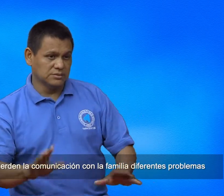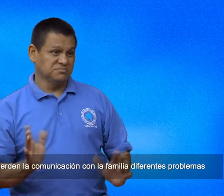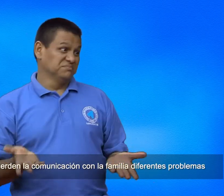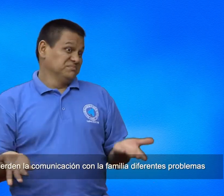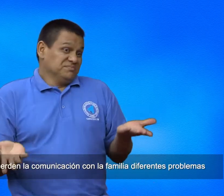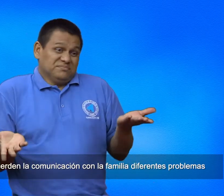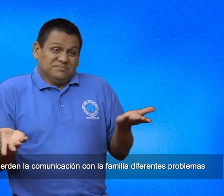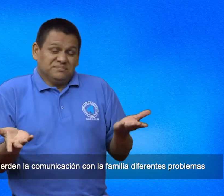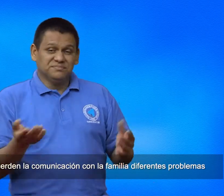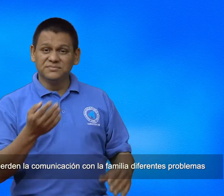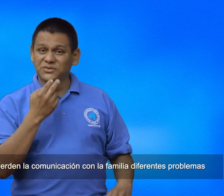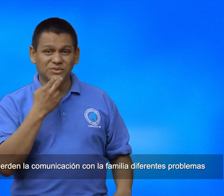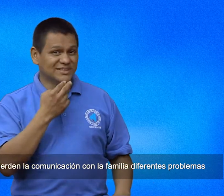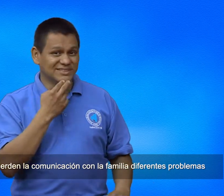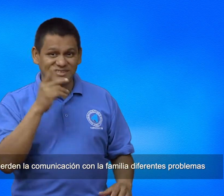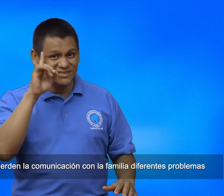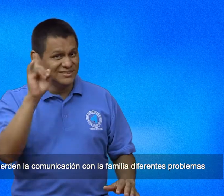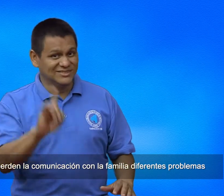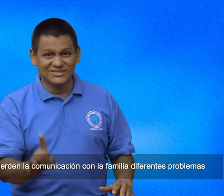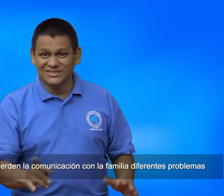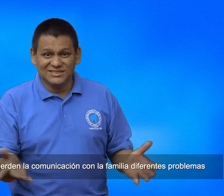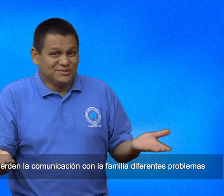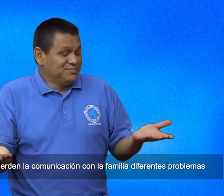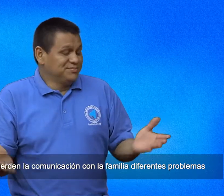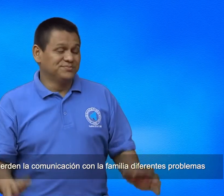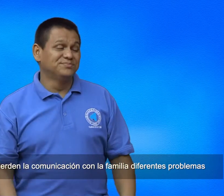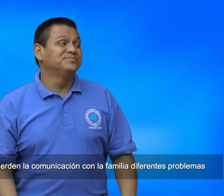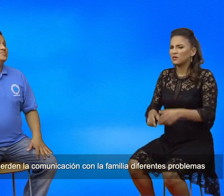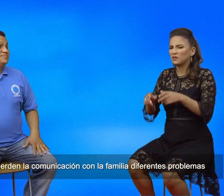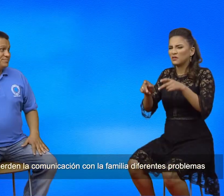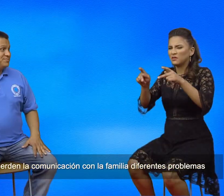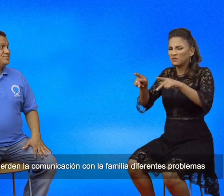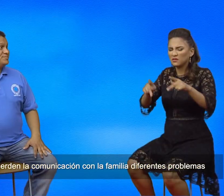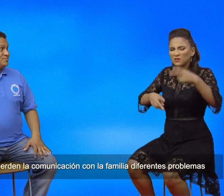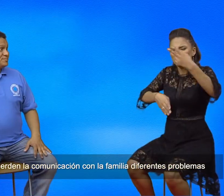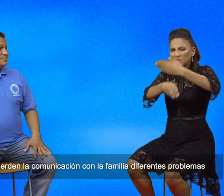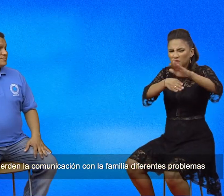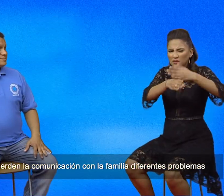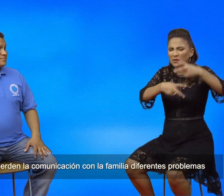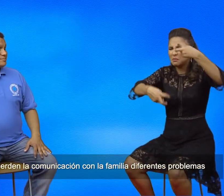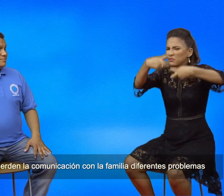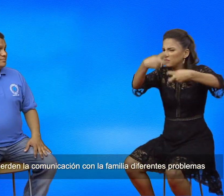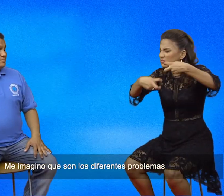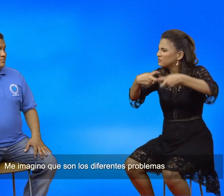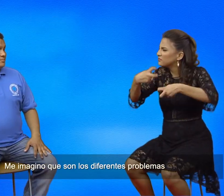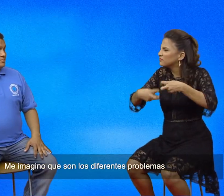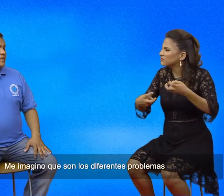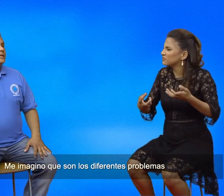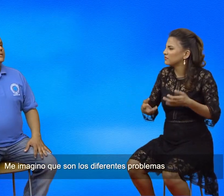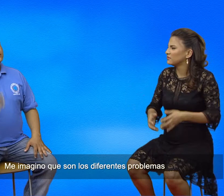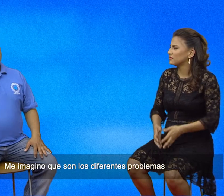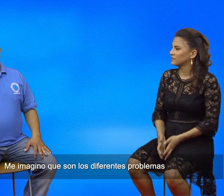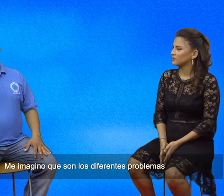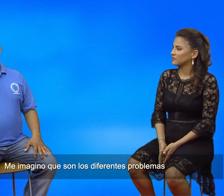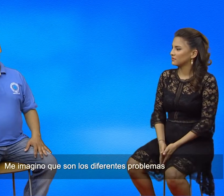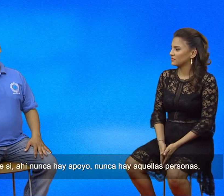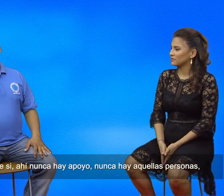pierden esta comunicación con su familia no sea en diferentes problemas me imagino que son diferentes problemas